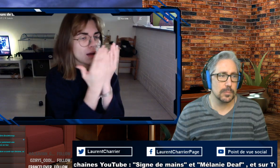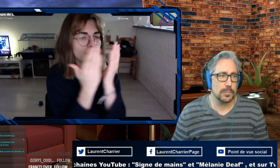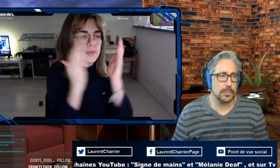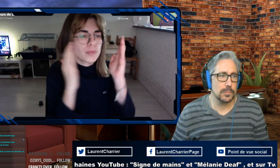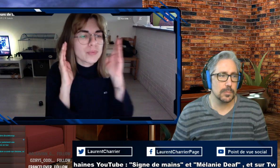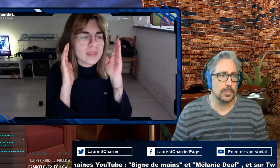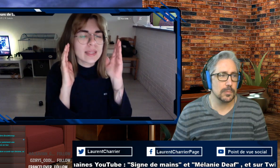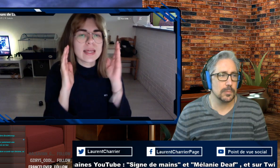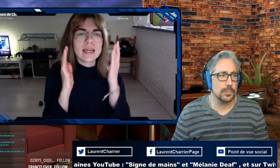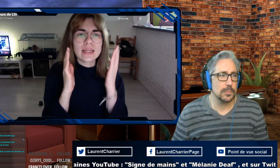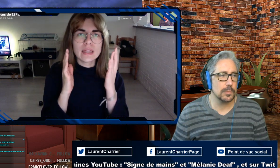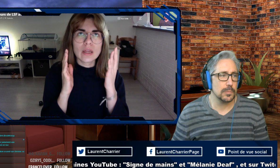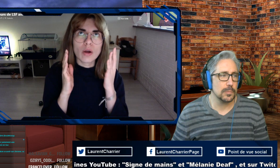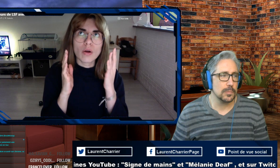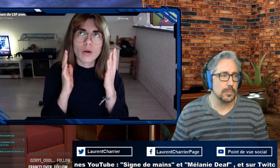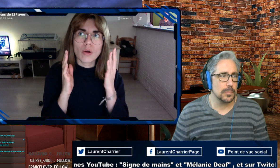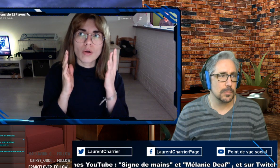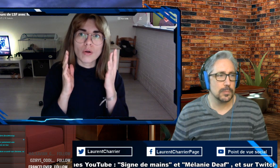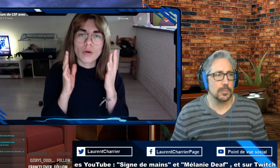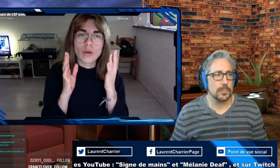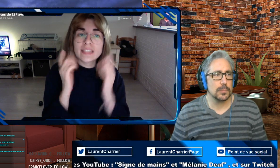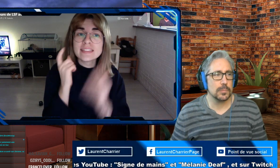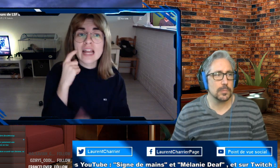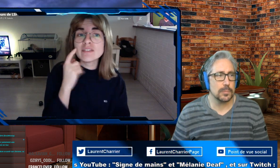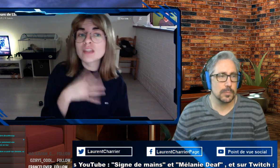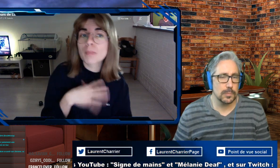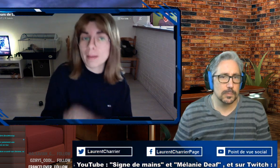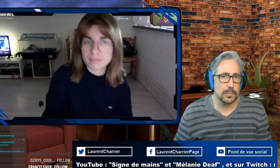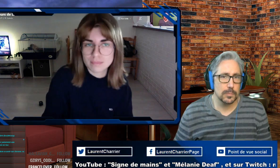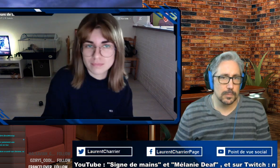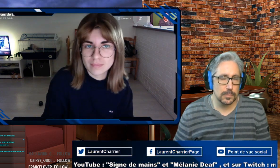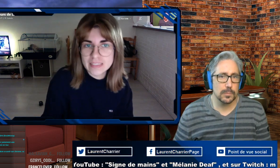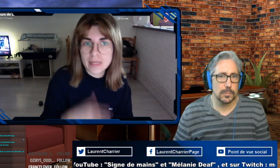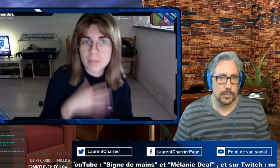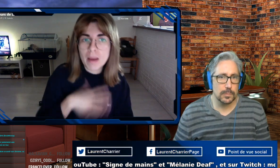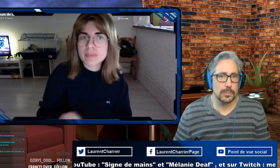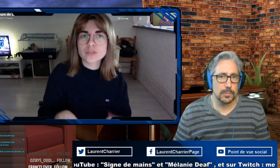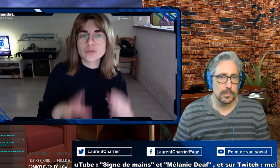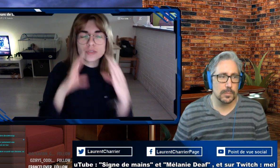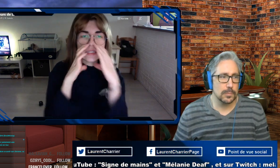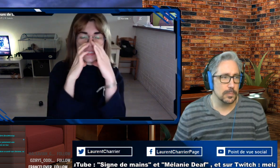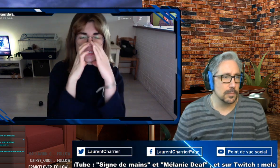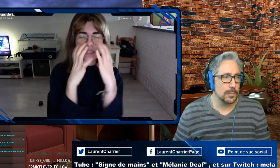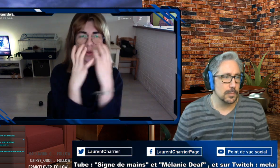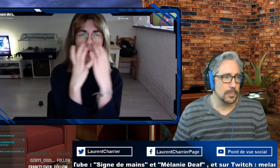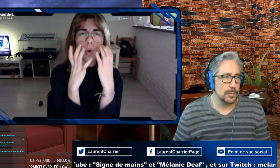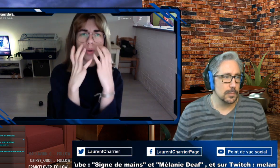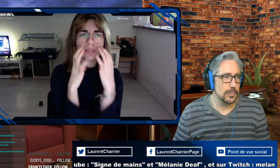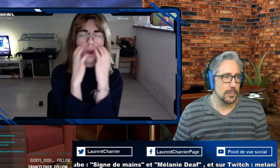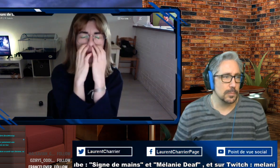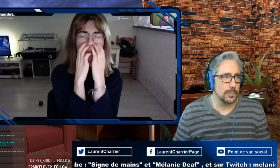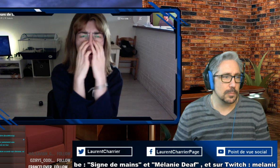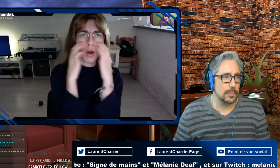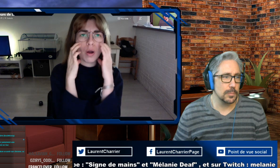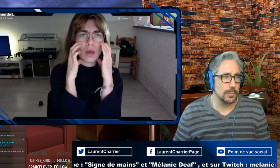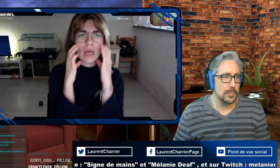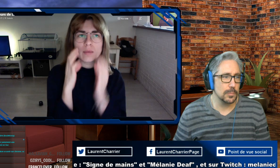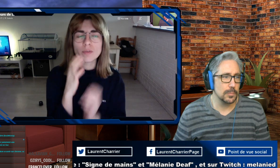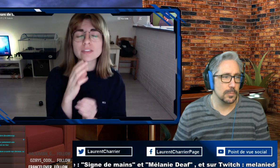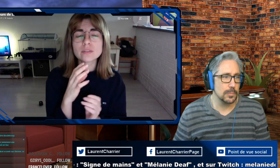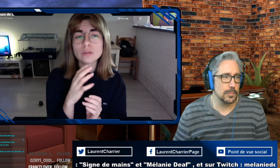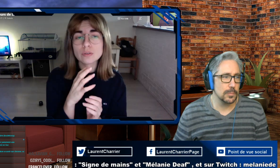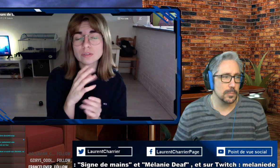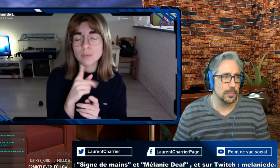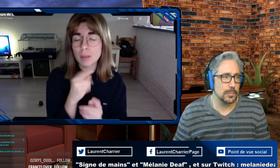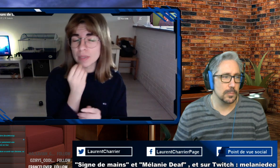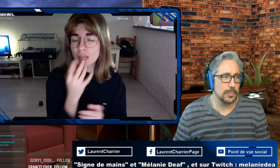ça. Et les élèves, ils aiment pas. Ils aiment pas parce que t'es gros, t'es encombrant. En